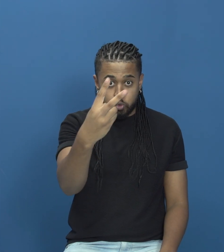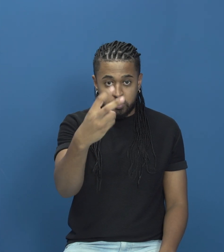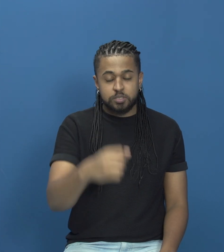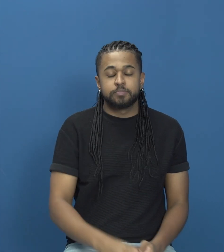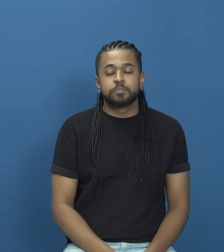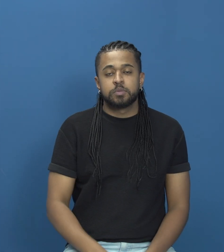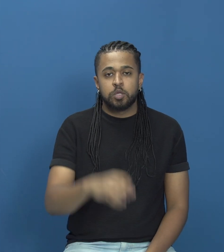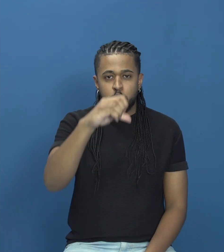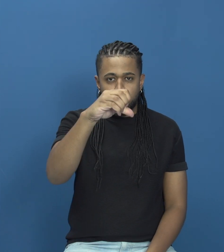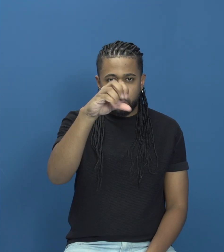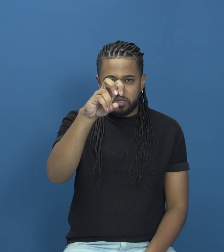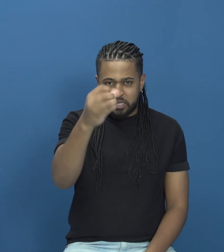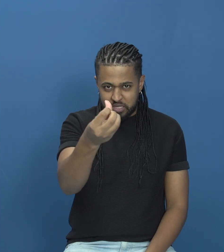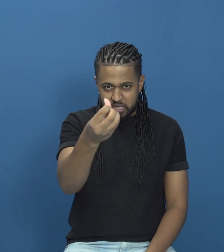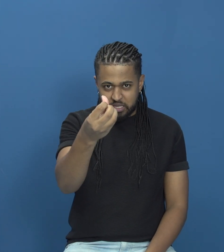3522